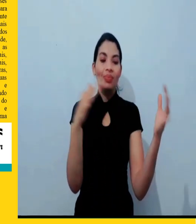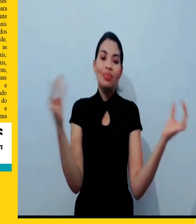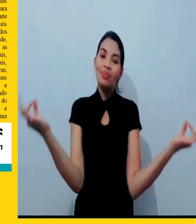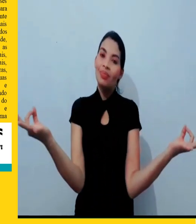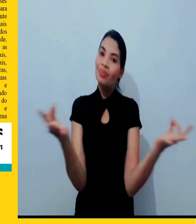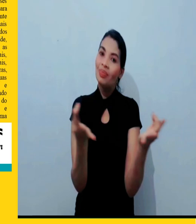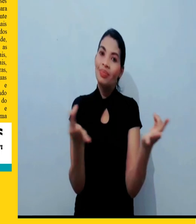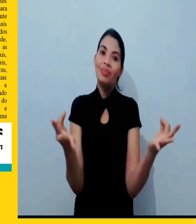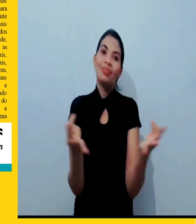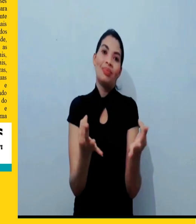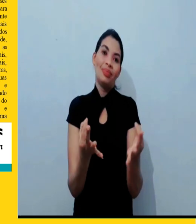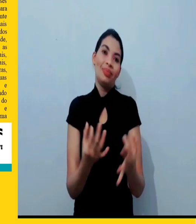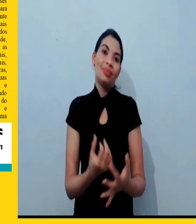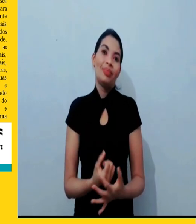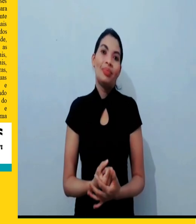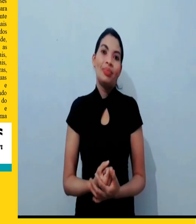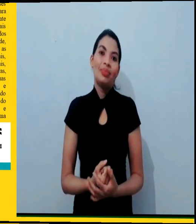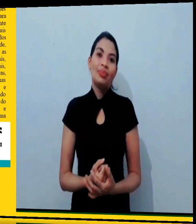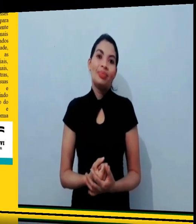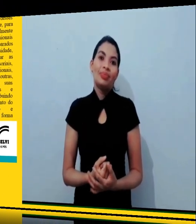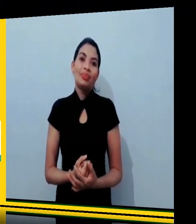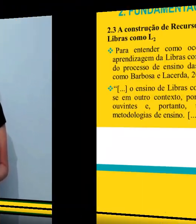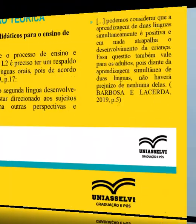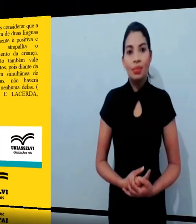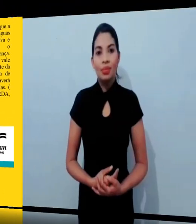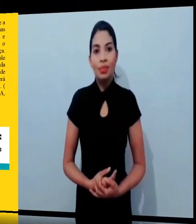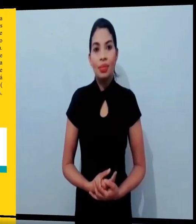e construtiva.